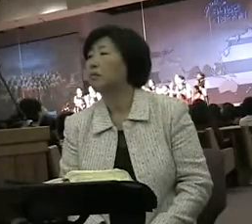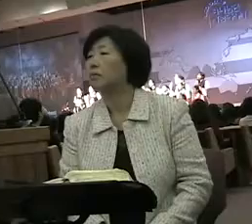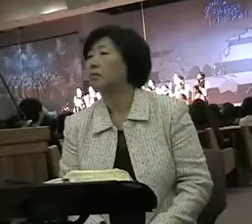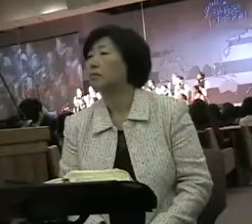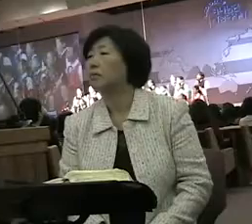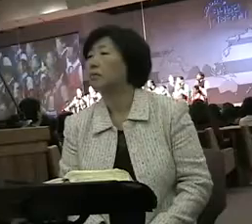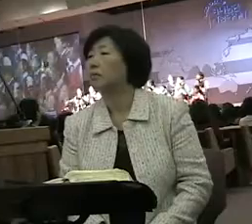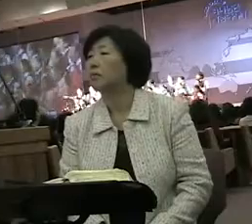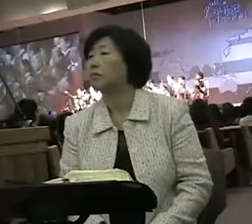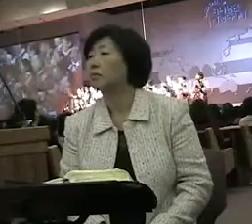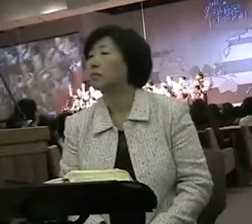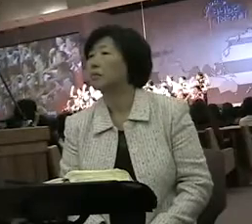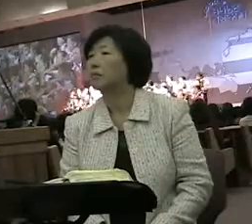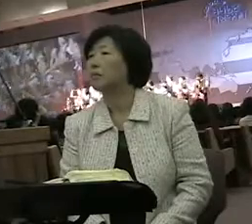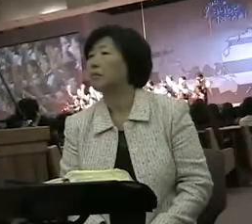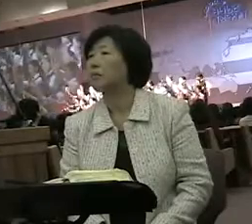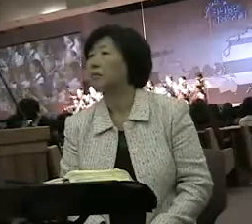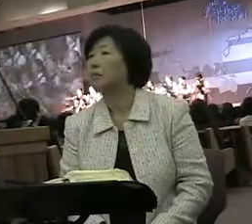Praise him in